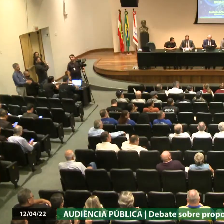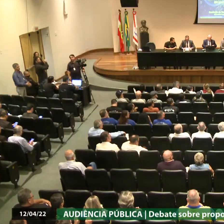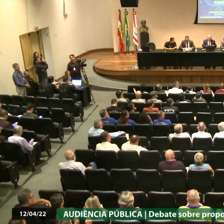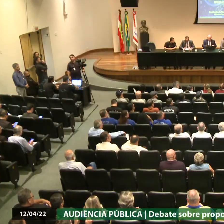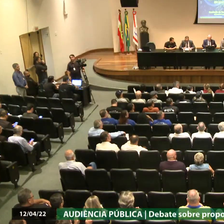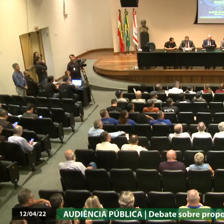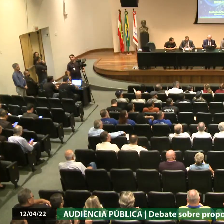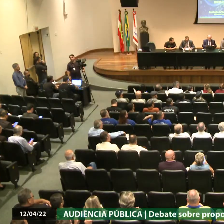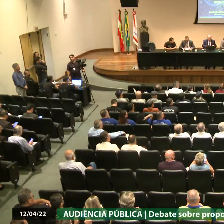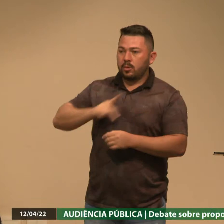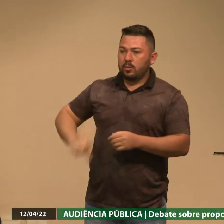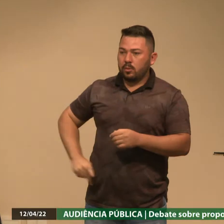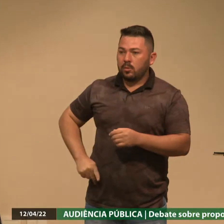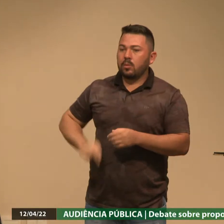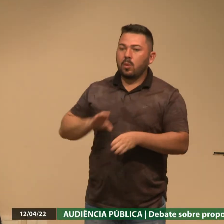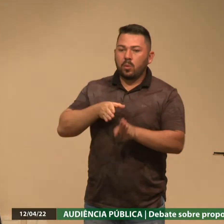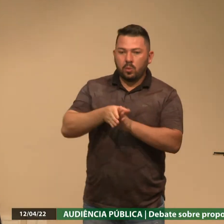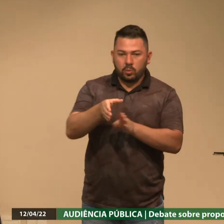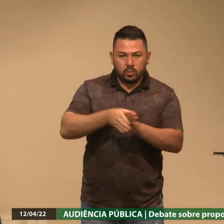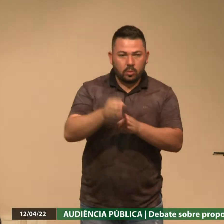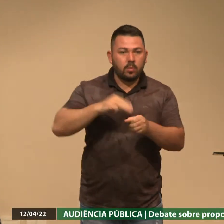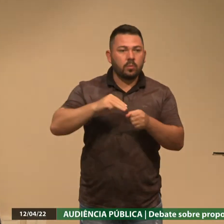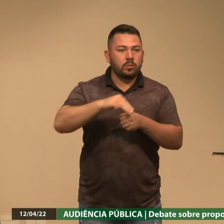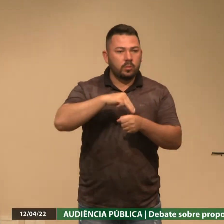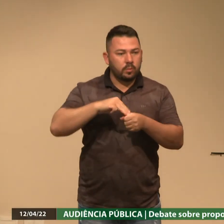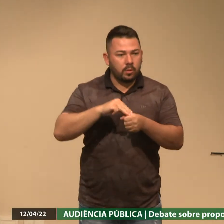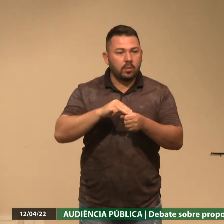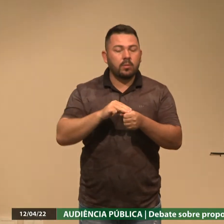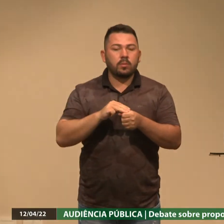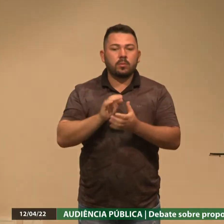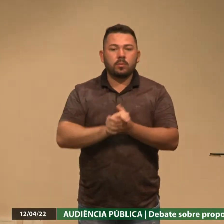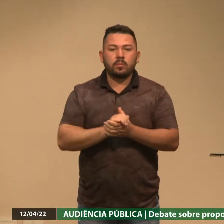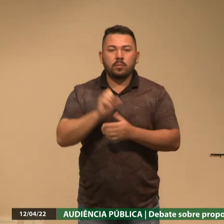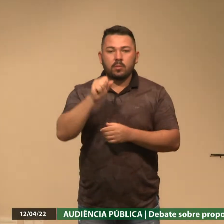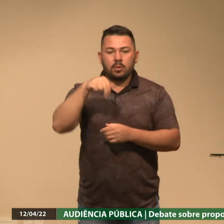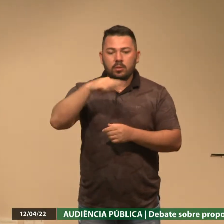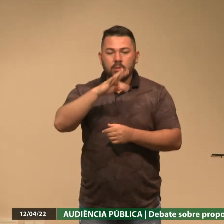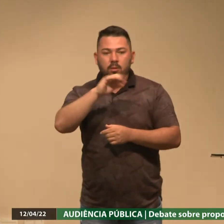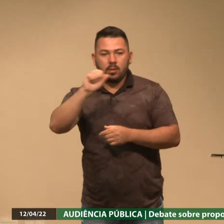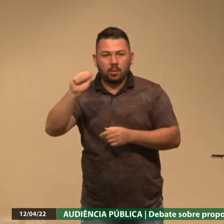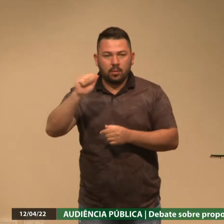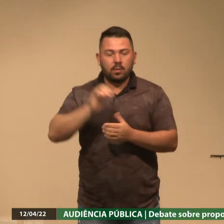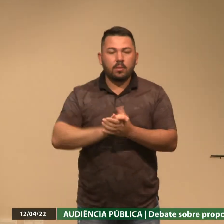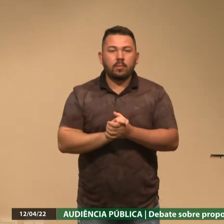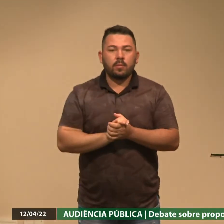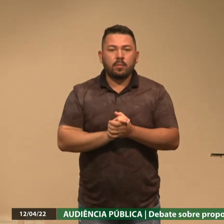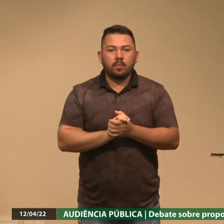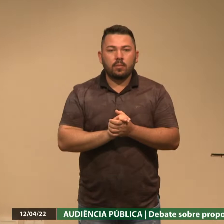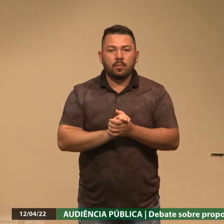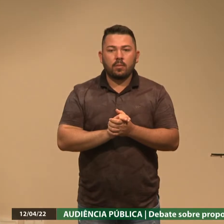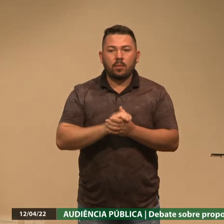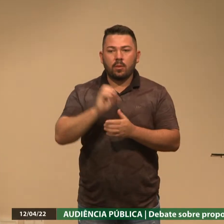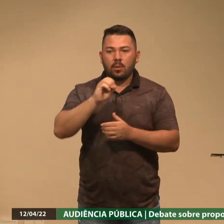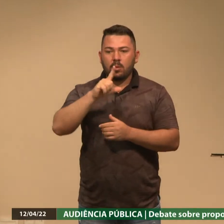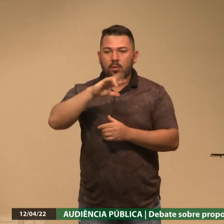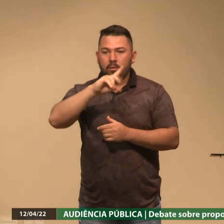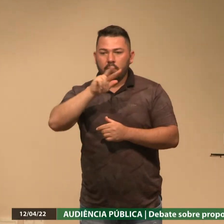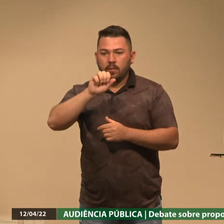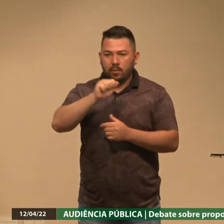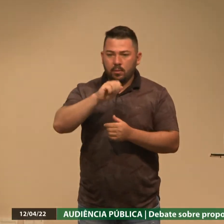o senhor Presidente do Conselho Municipal do município de Santo Amaro da Imperatriz Olive Ralph